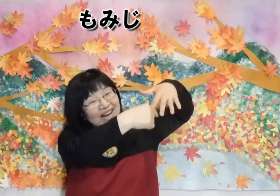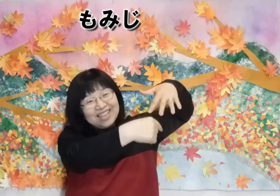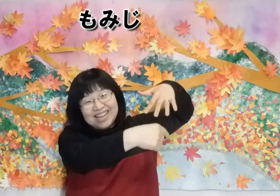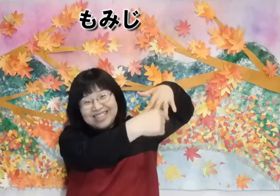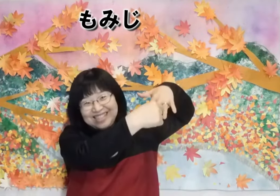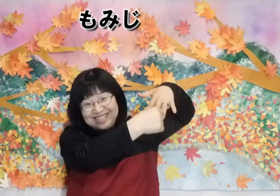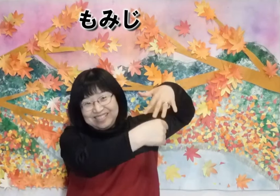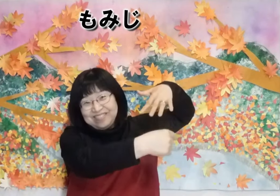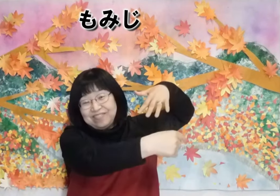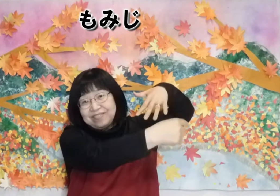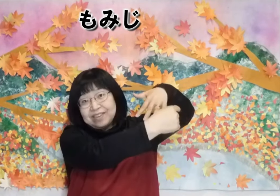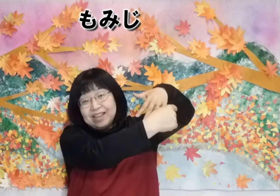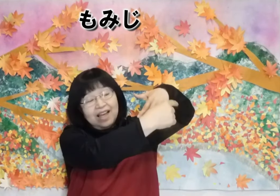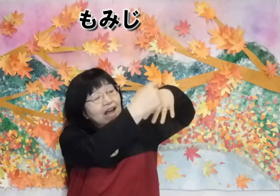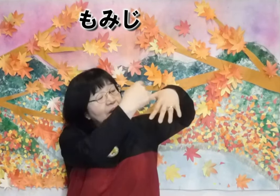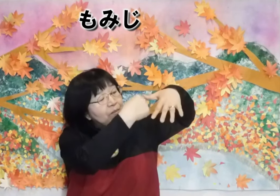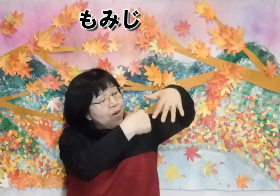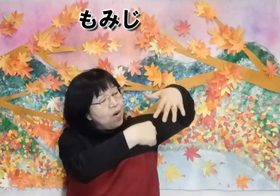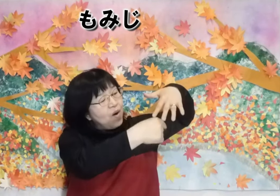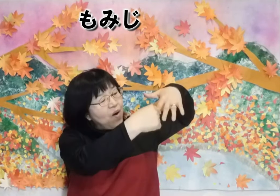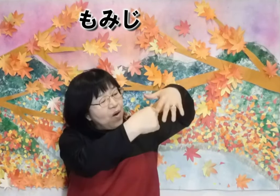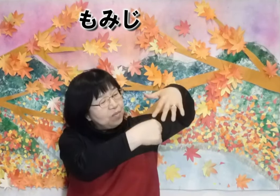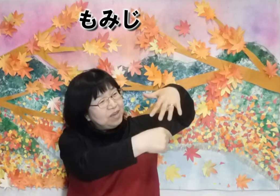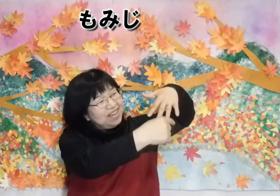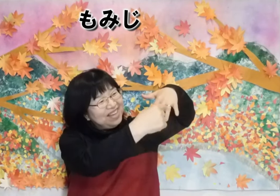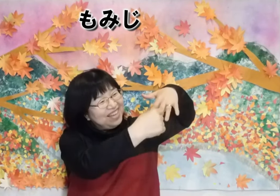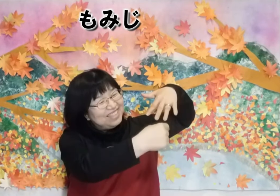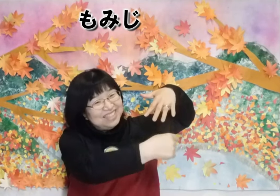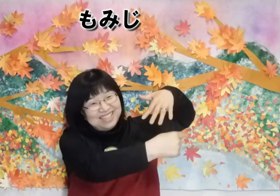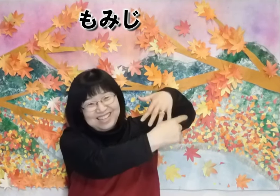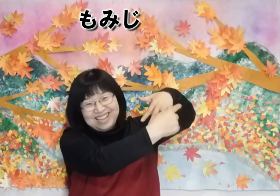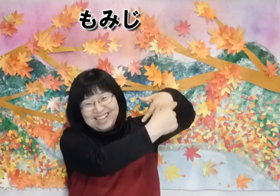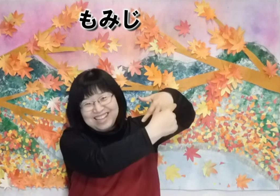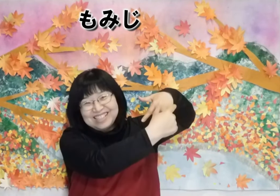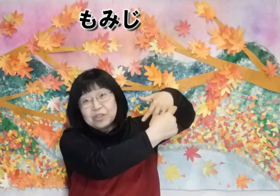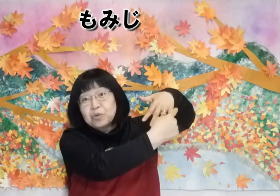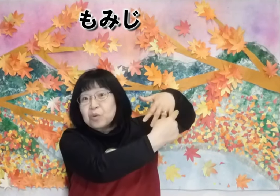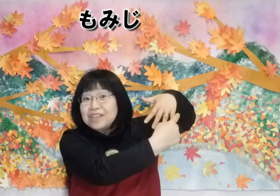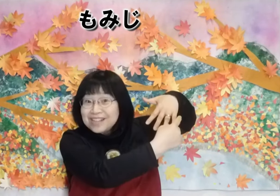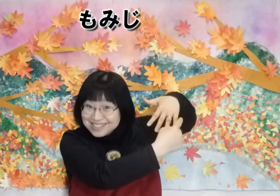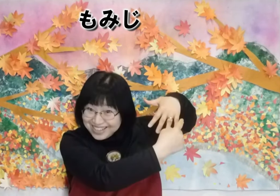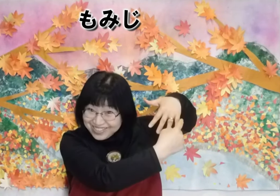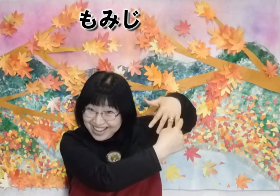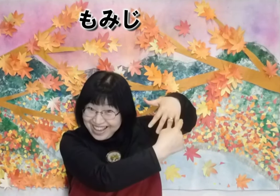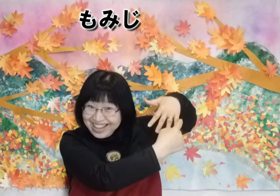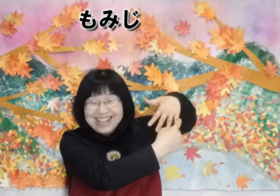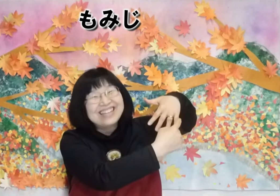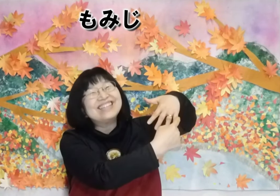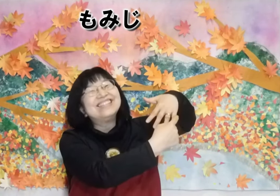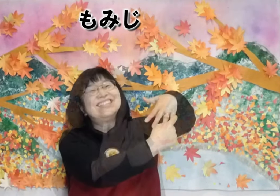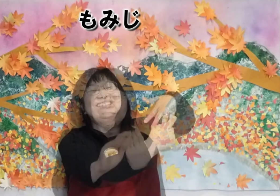形。もみじ、ちょっと大きいですけどね。